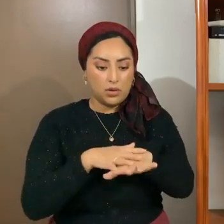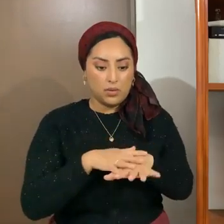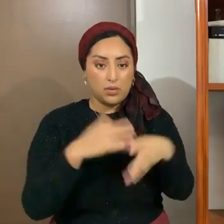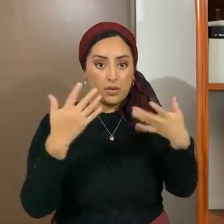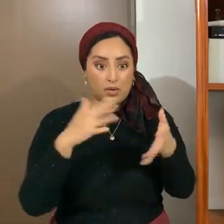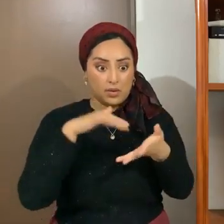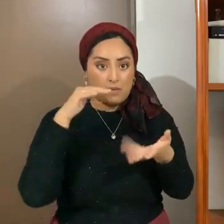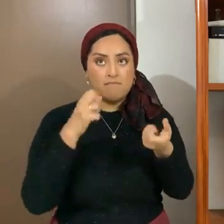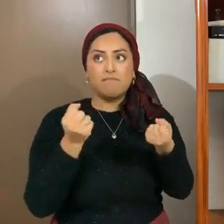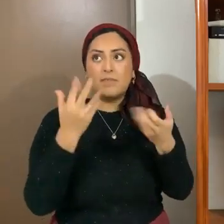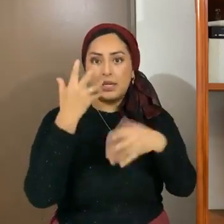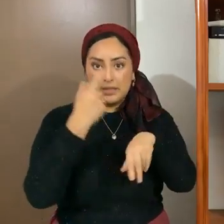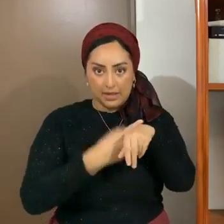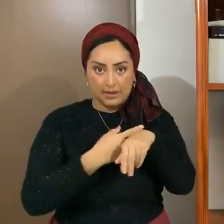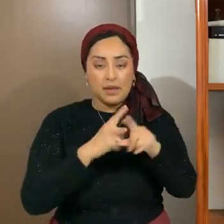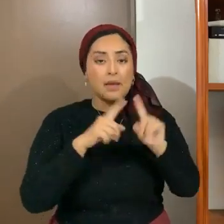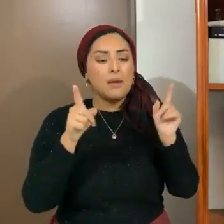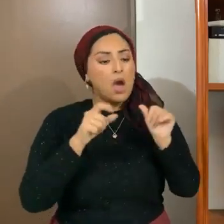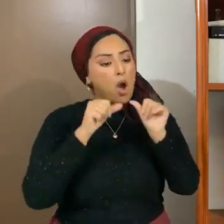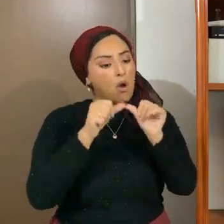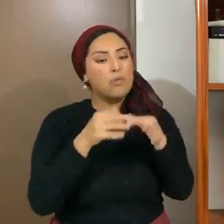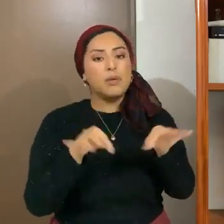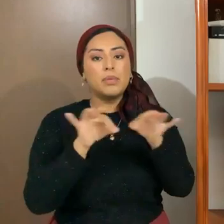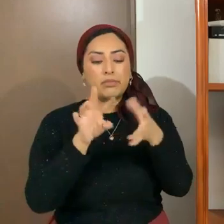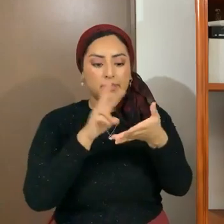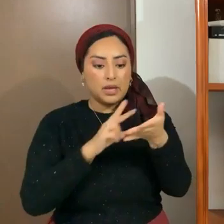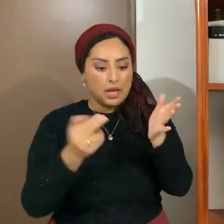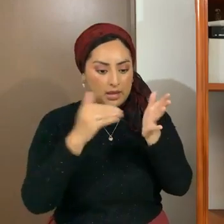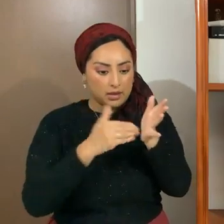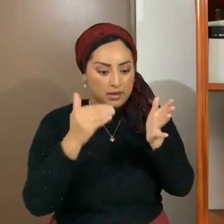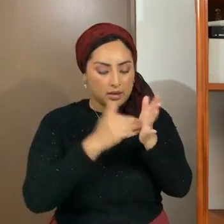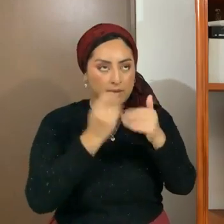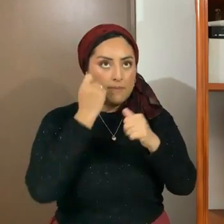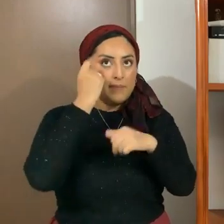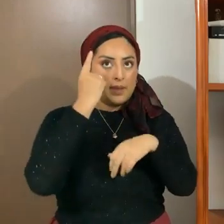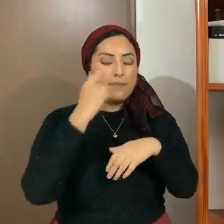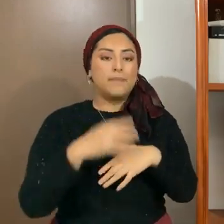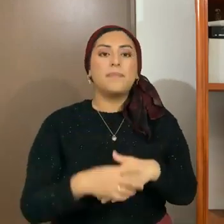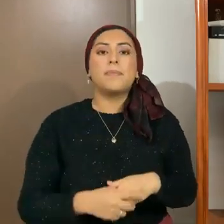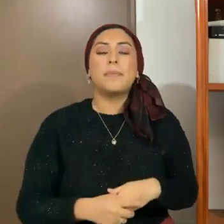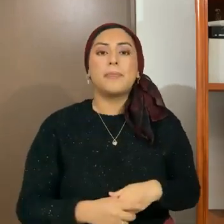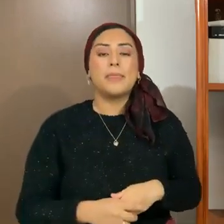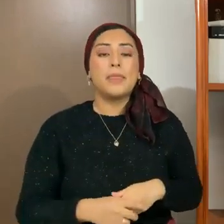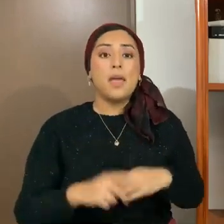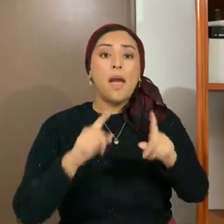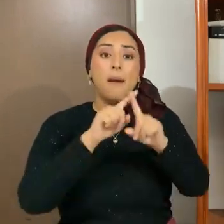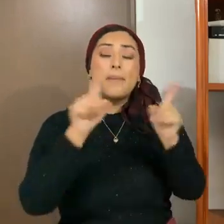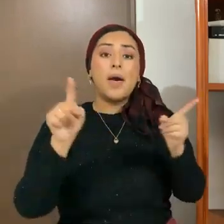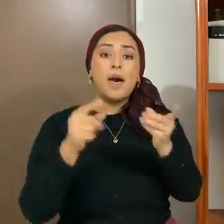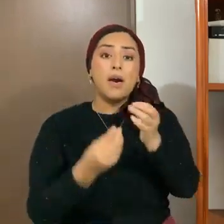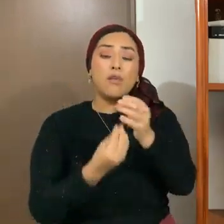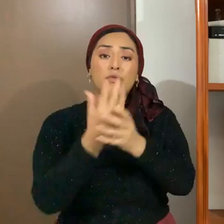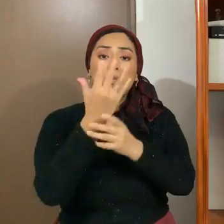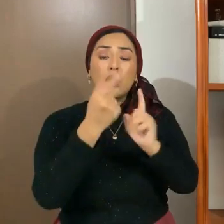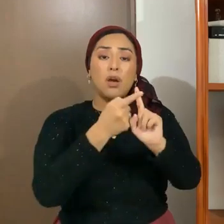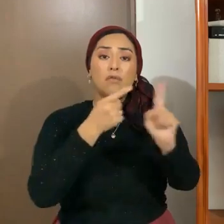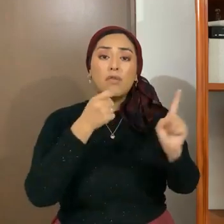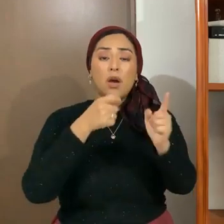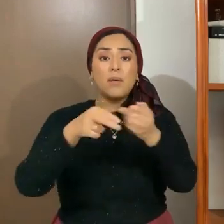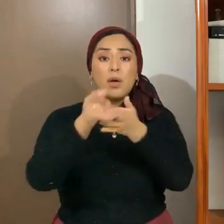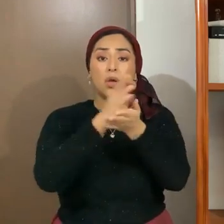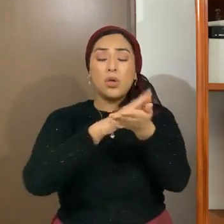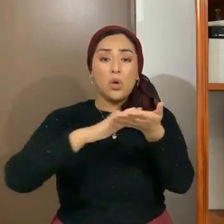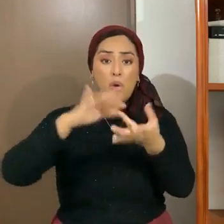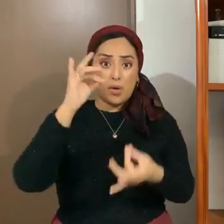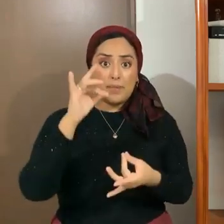lo hemos estudiado muchas veces, pero siempre hay que repasarlo y estar seguro de que uno los tiene. Más el fruto del Ruach HaKodesh, más